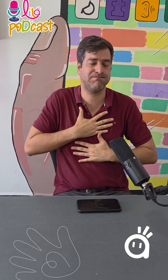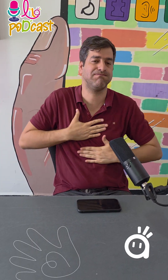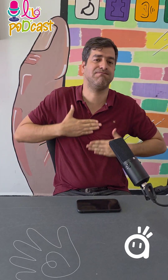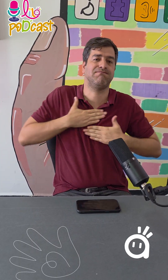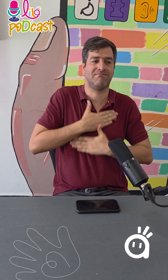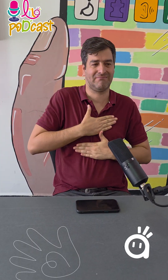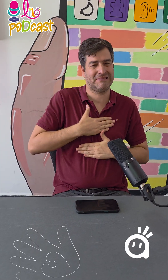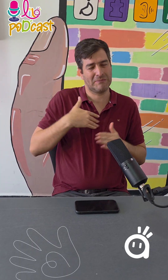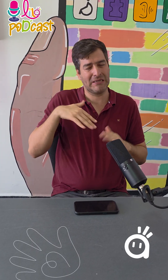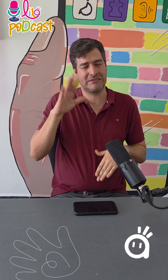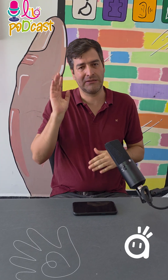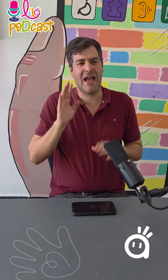nosotros y